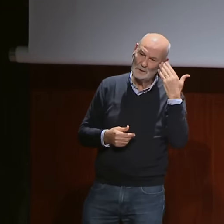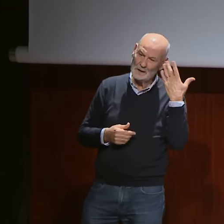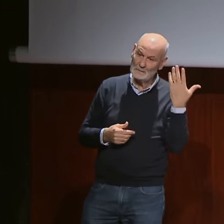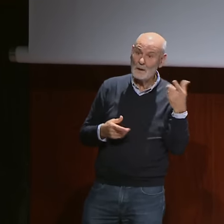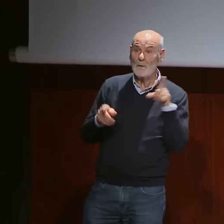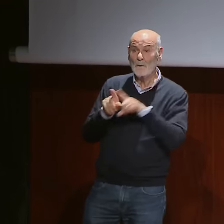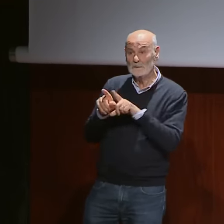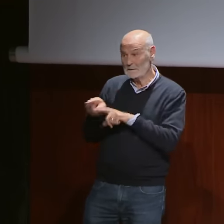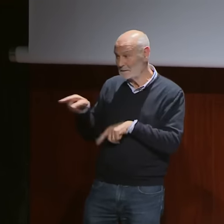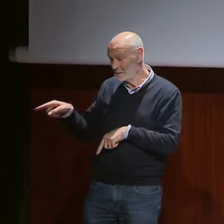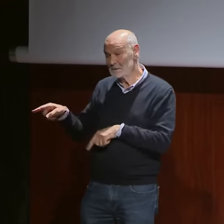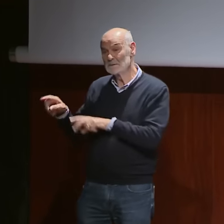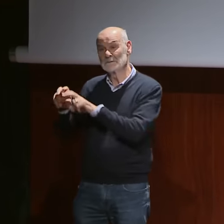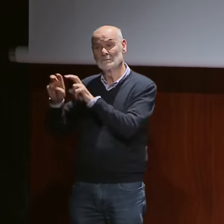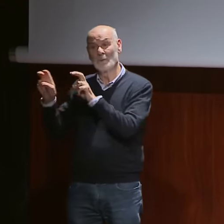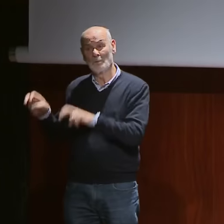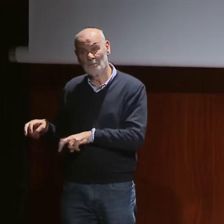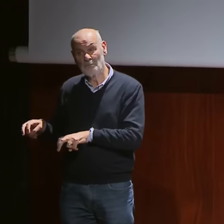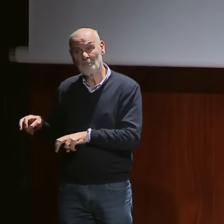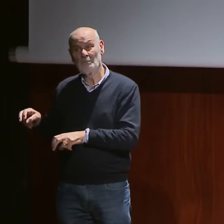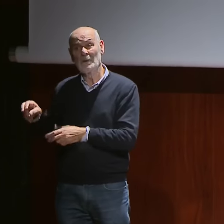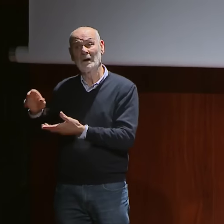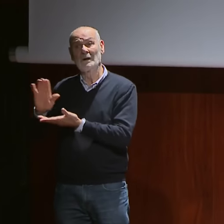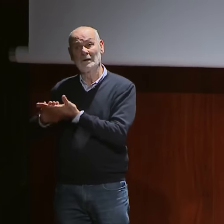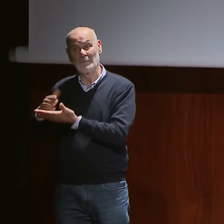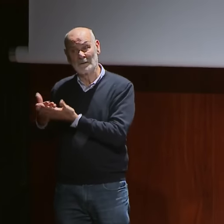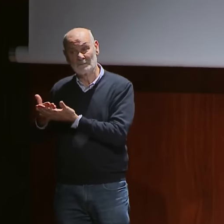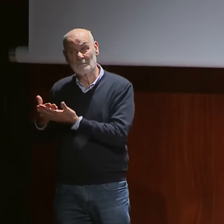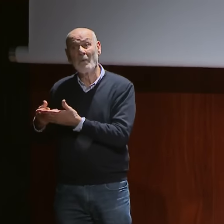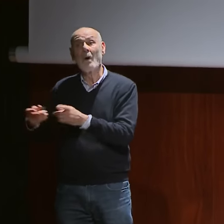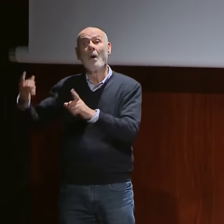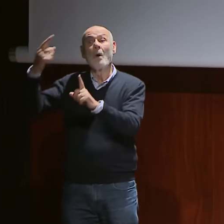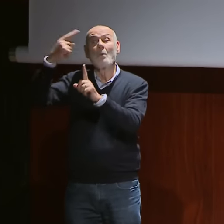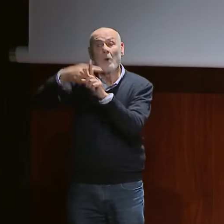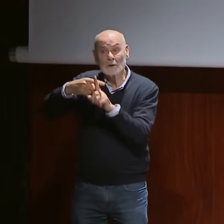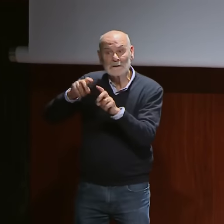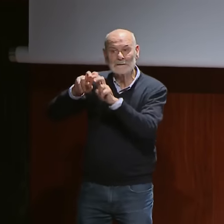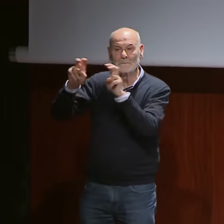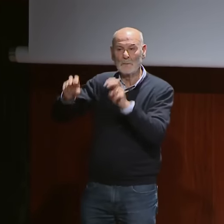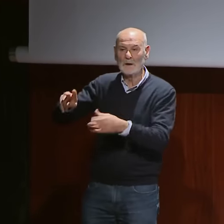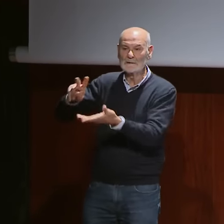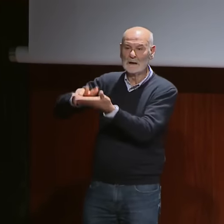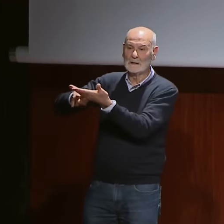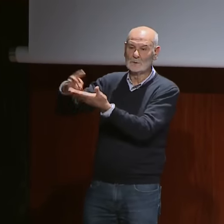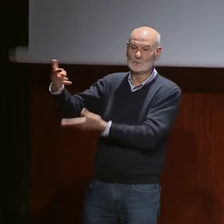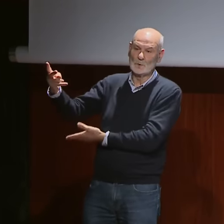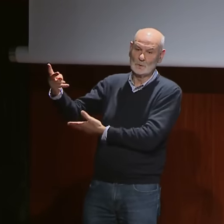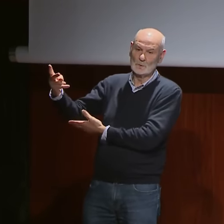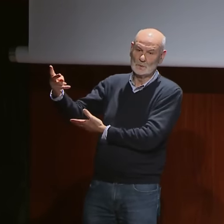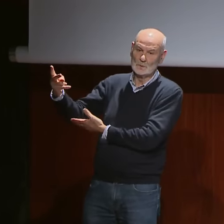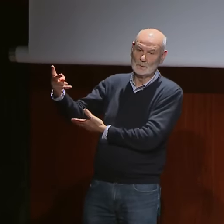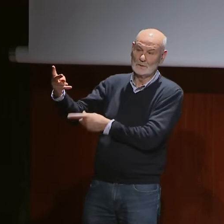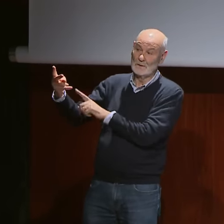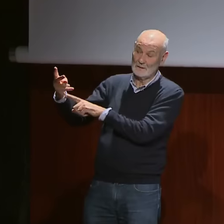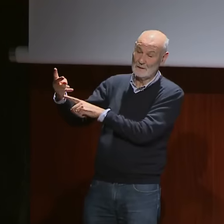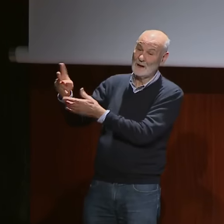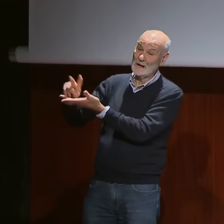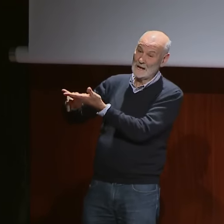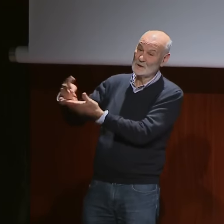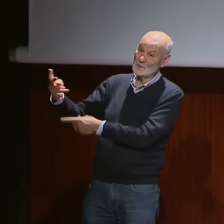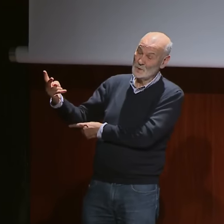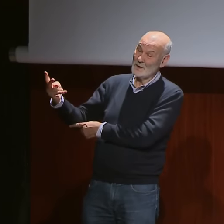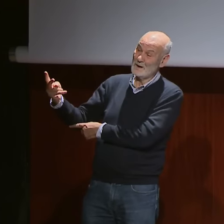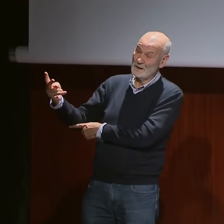interprète, elle est diplômée, elle a une déontologie, des règles à respecter. Là,